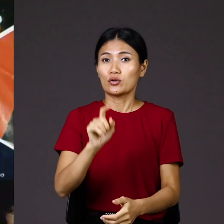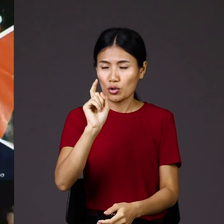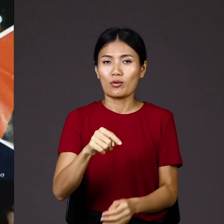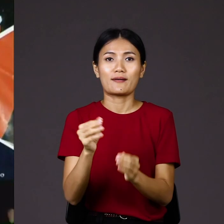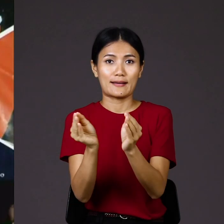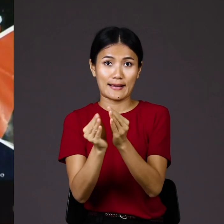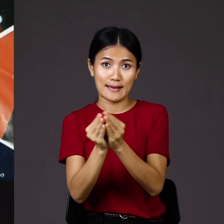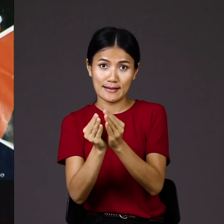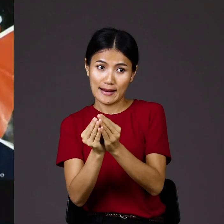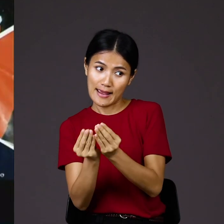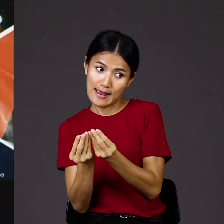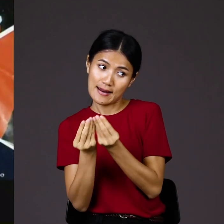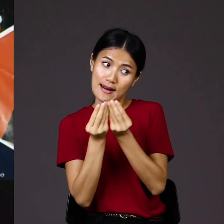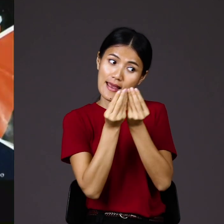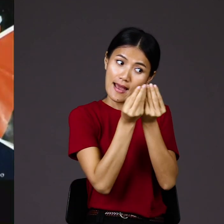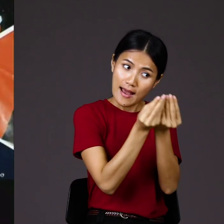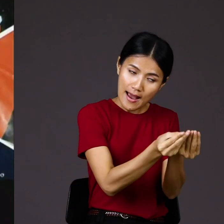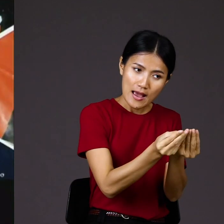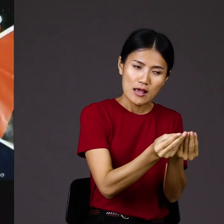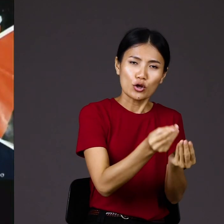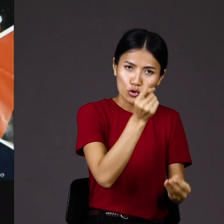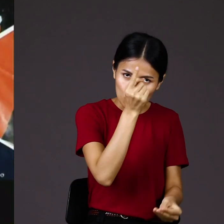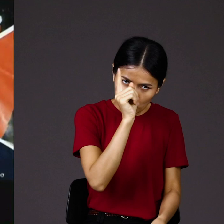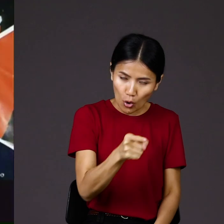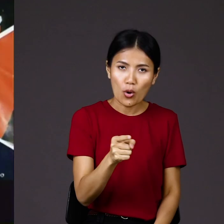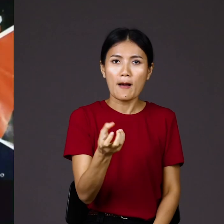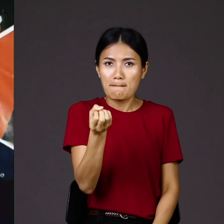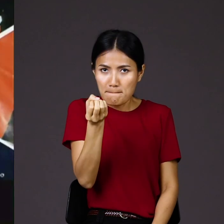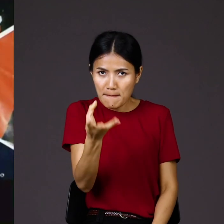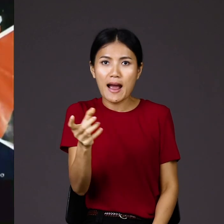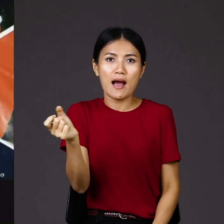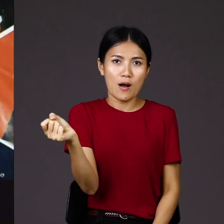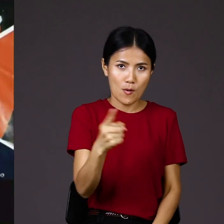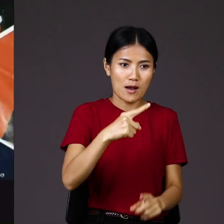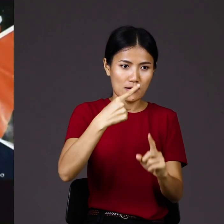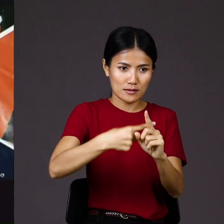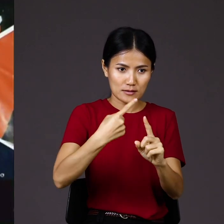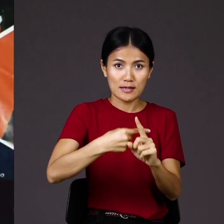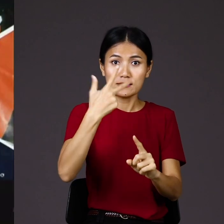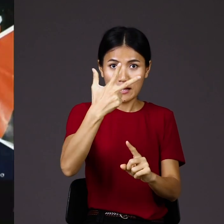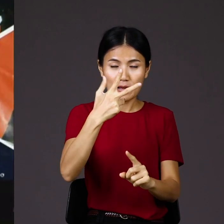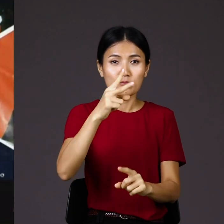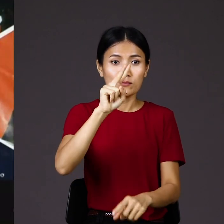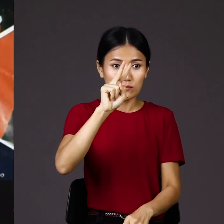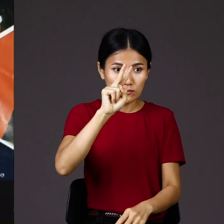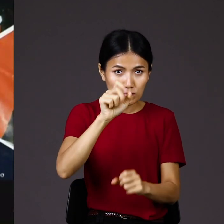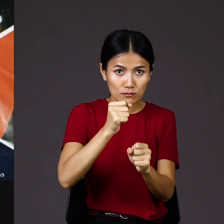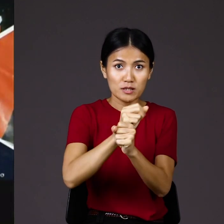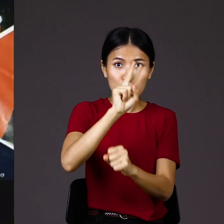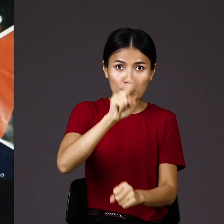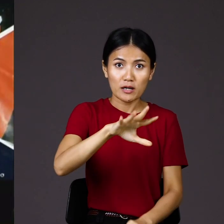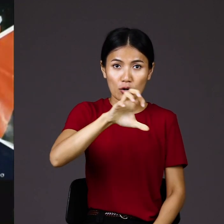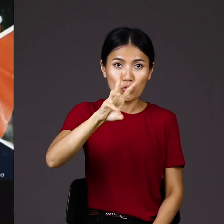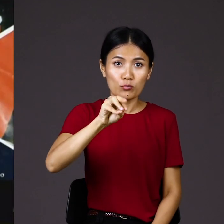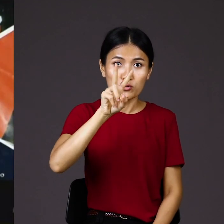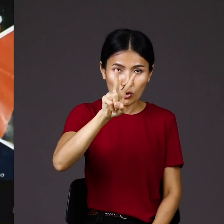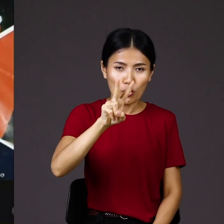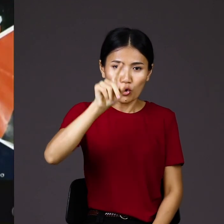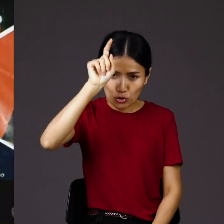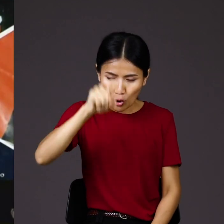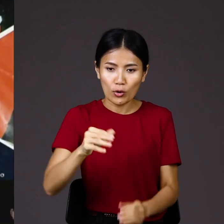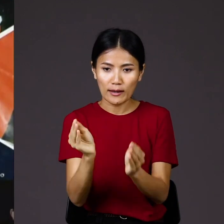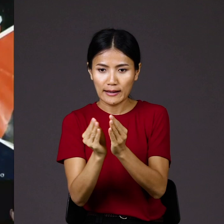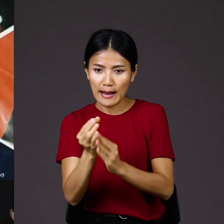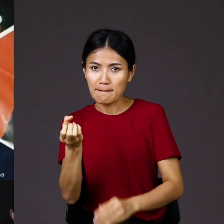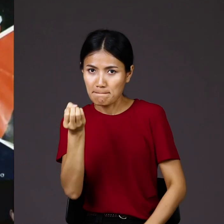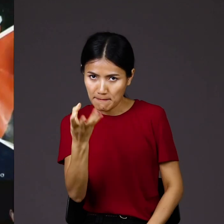ที่จะต้องได้เสียงมากกว่ามีนา62อย่างน้อยเท่าตัวอย่างน้อยเ